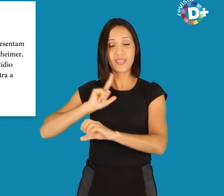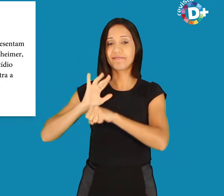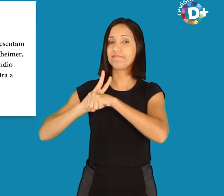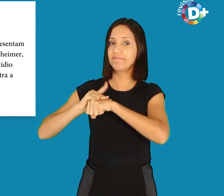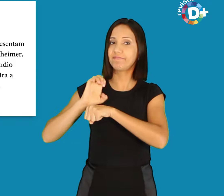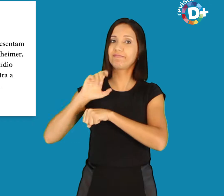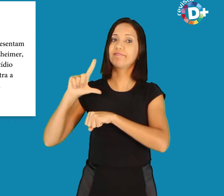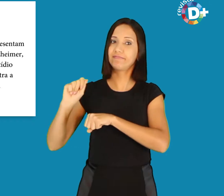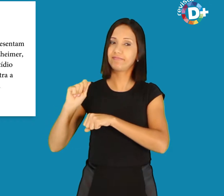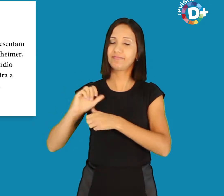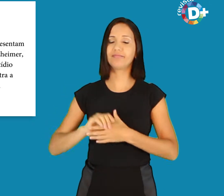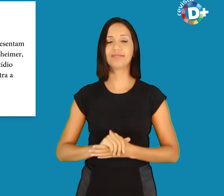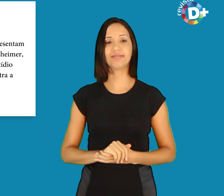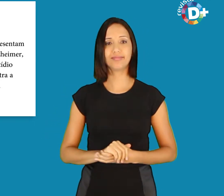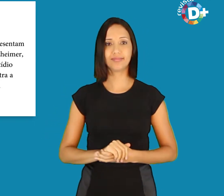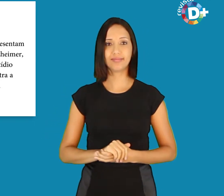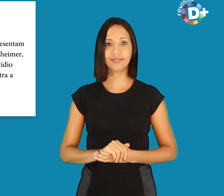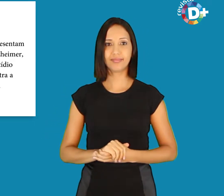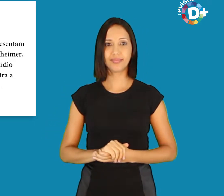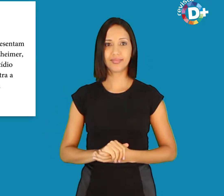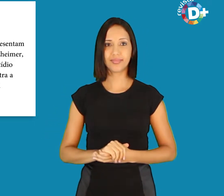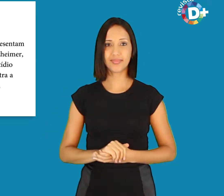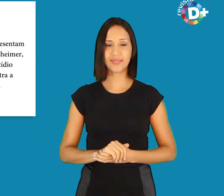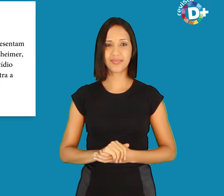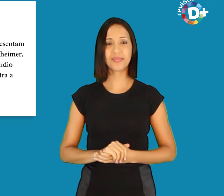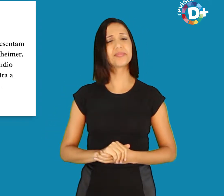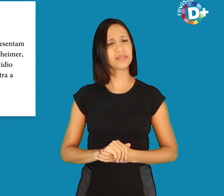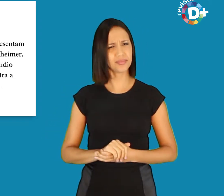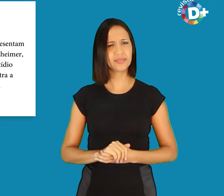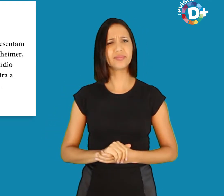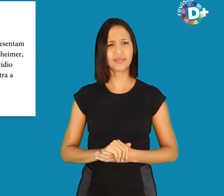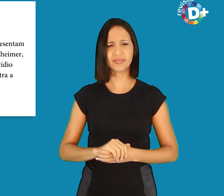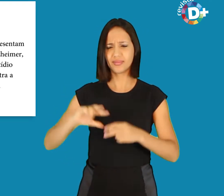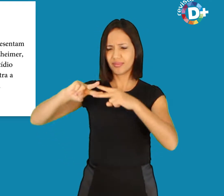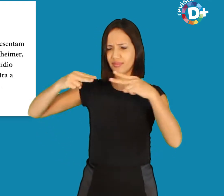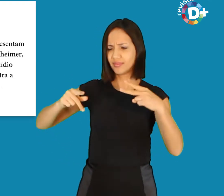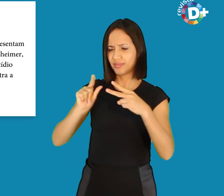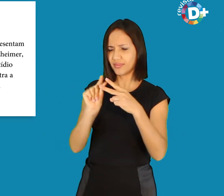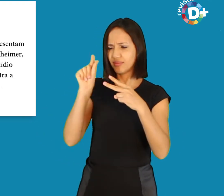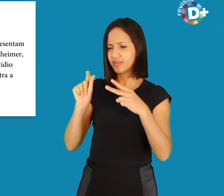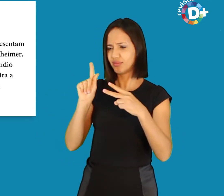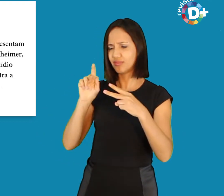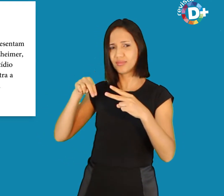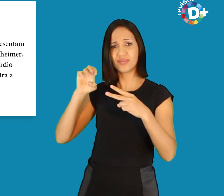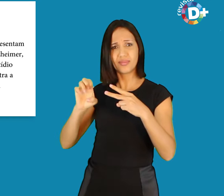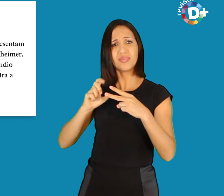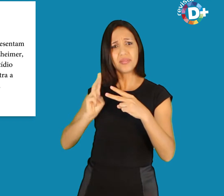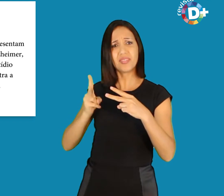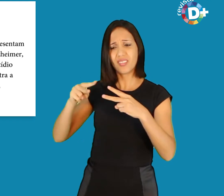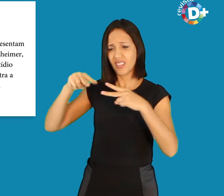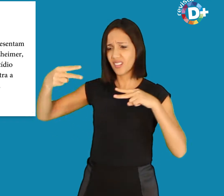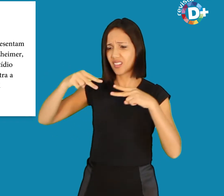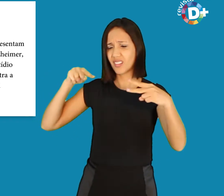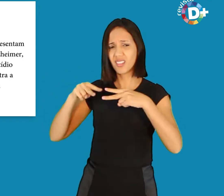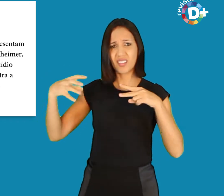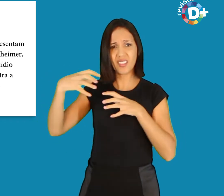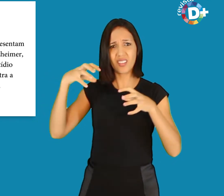alzheimer parkinson doenças psíquicas e até casos de suicídio em uma família ea